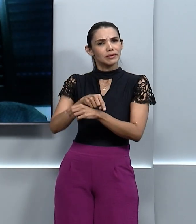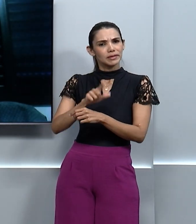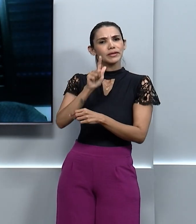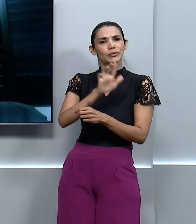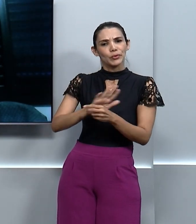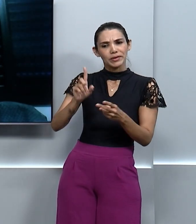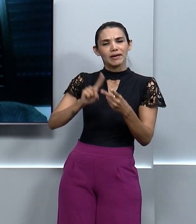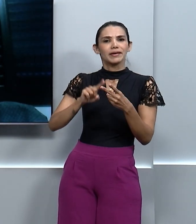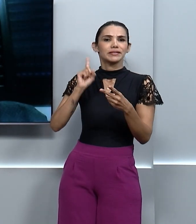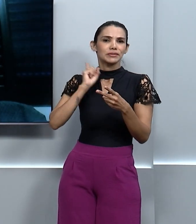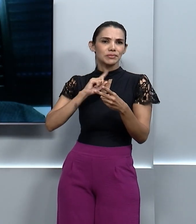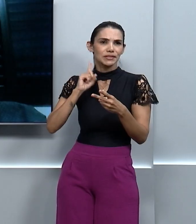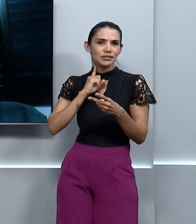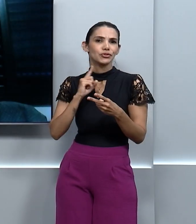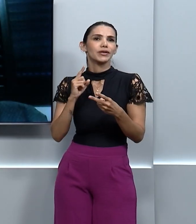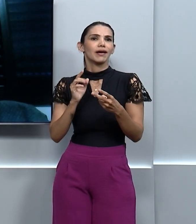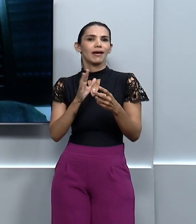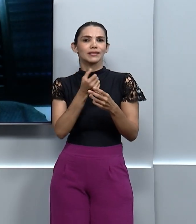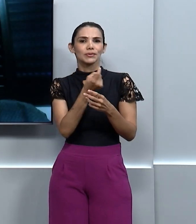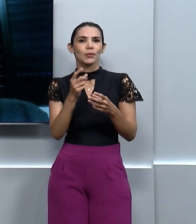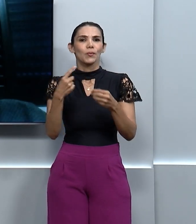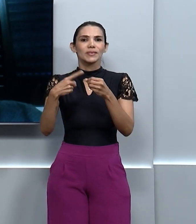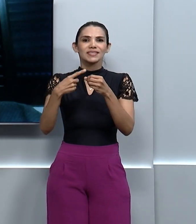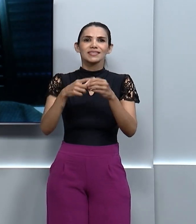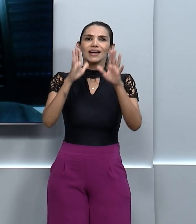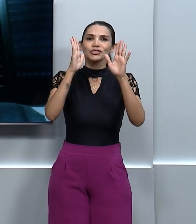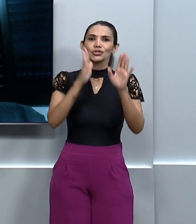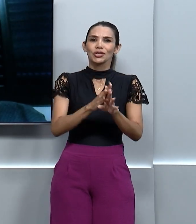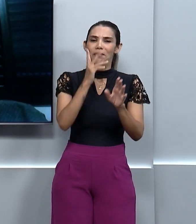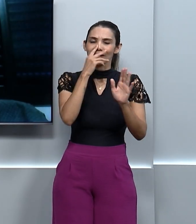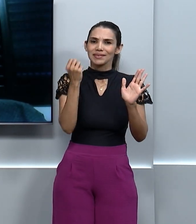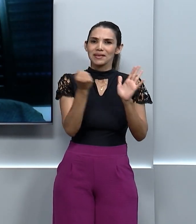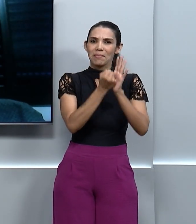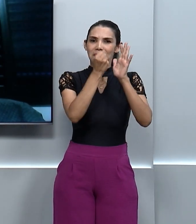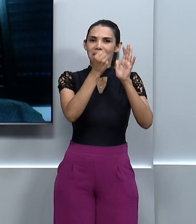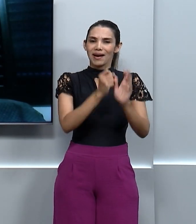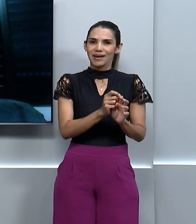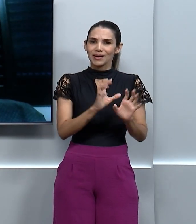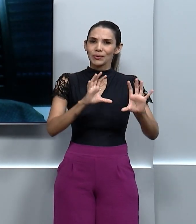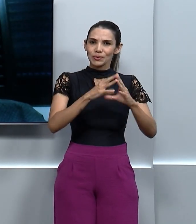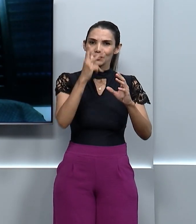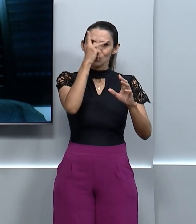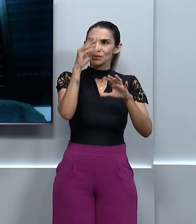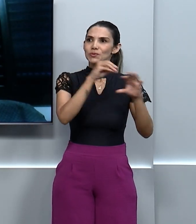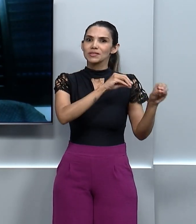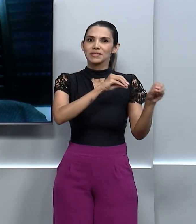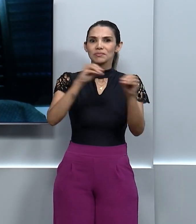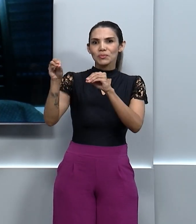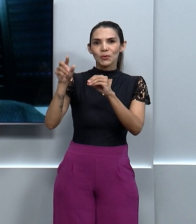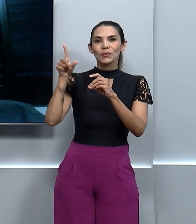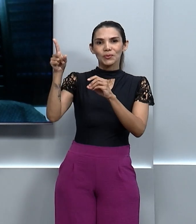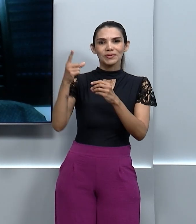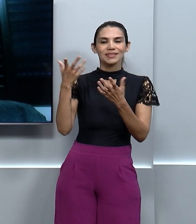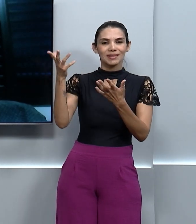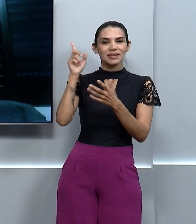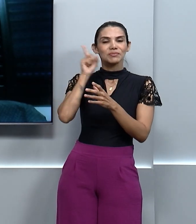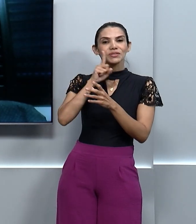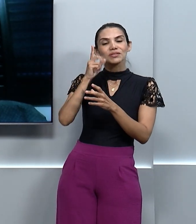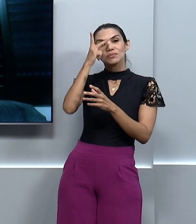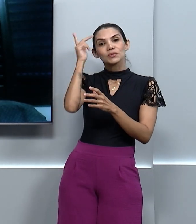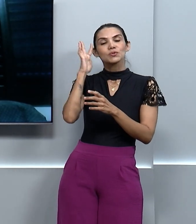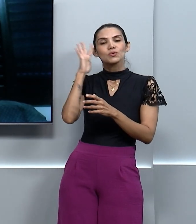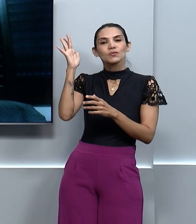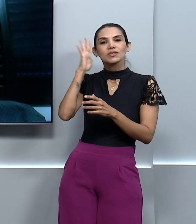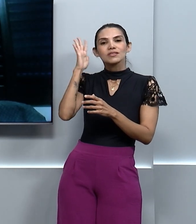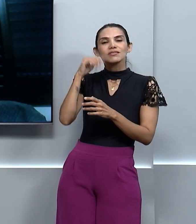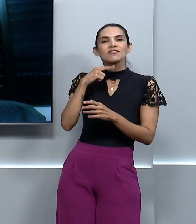tem cidades que são conhecidas por isso, inclusive, né? E que há esse sonho, esse desejo de ir para os Estados